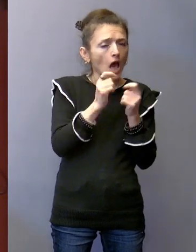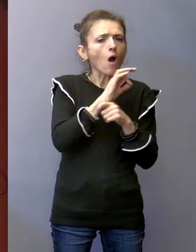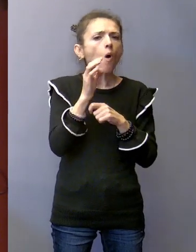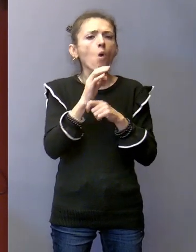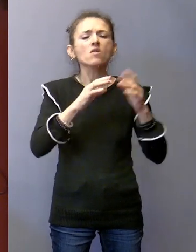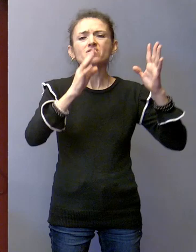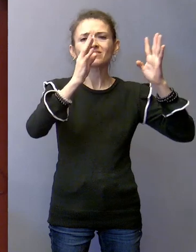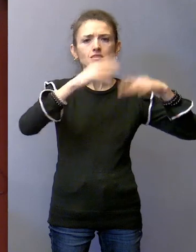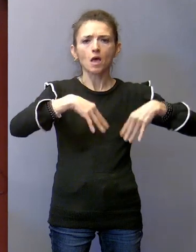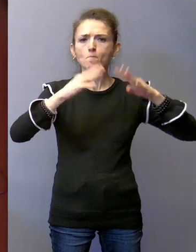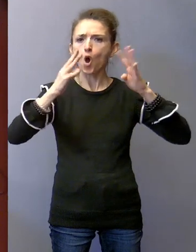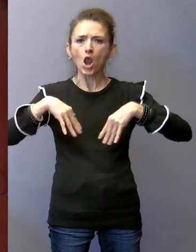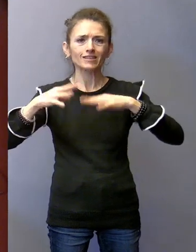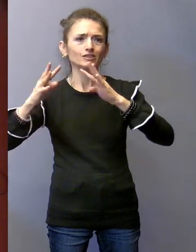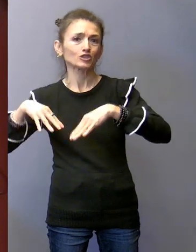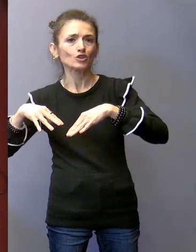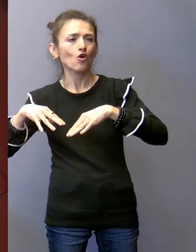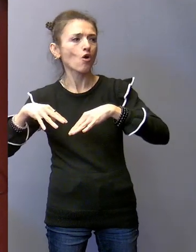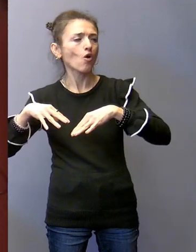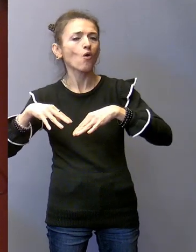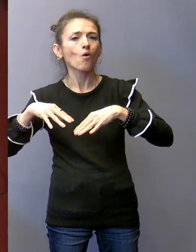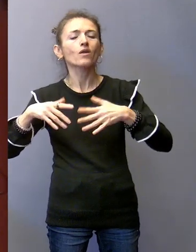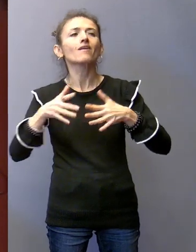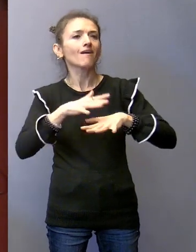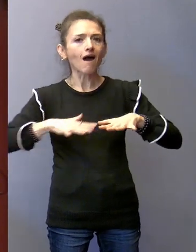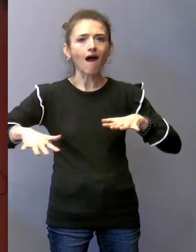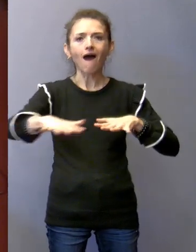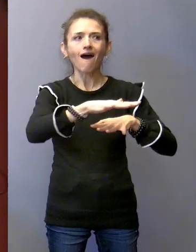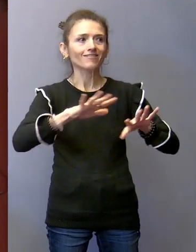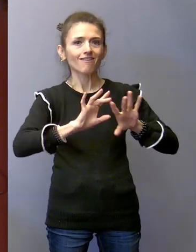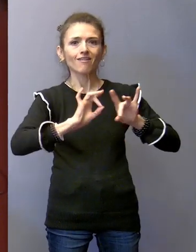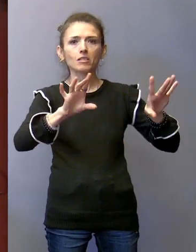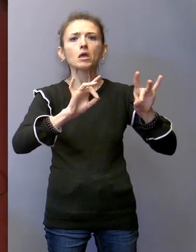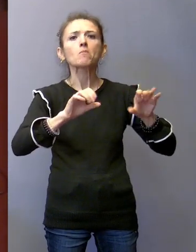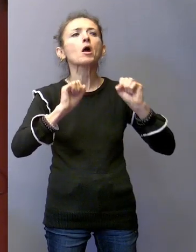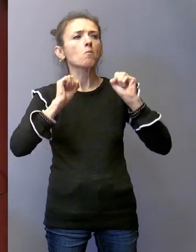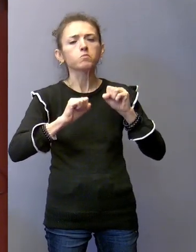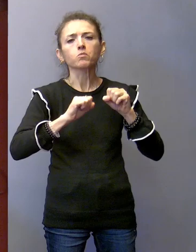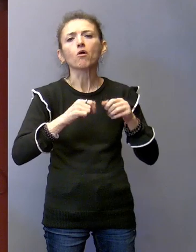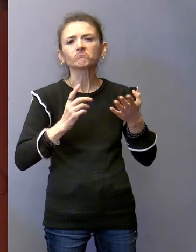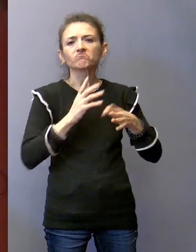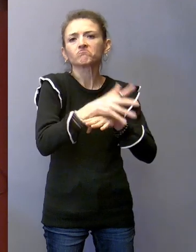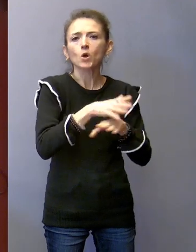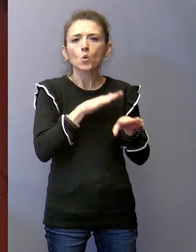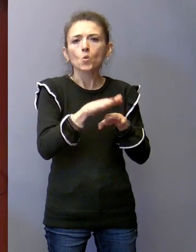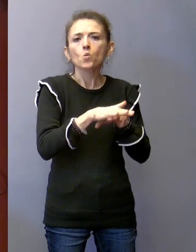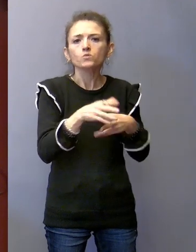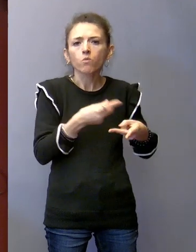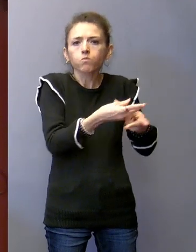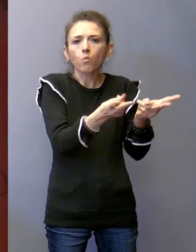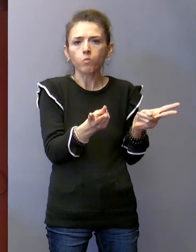demolizioni e liberano aree e le destinano a usi pubblici quindi non stiamo parlando ed è